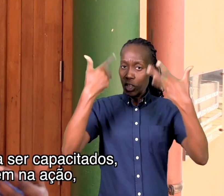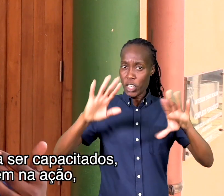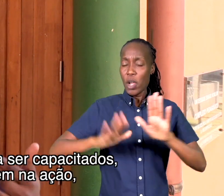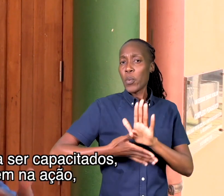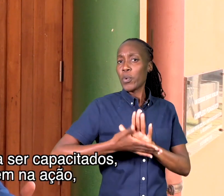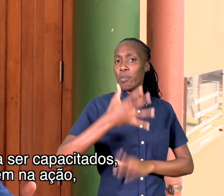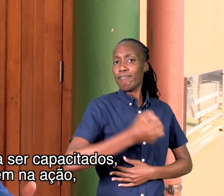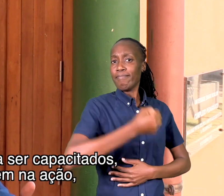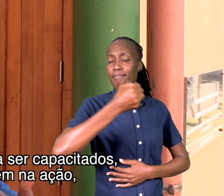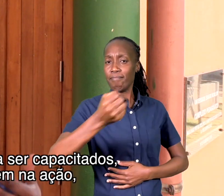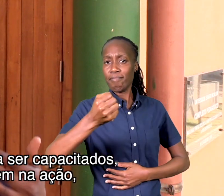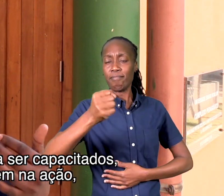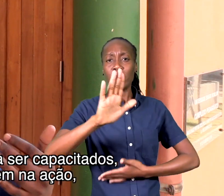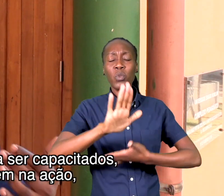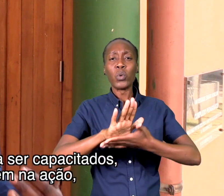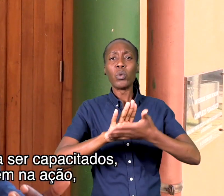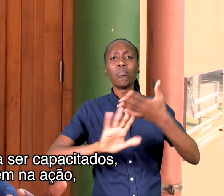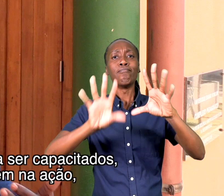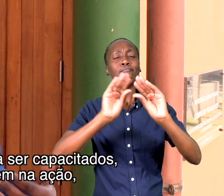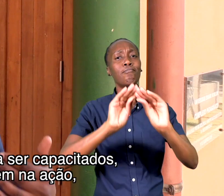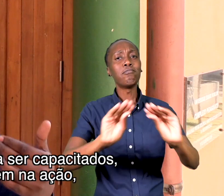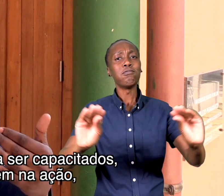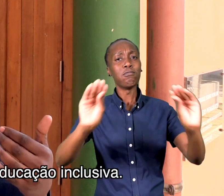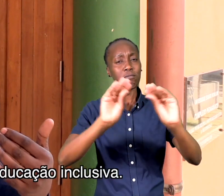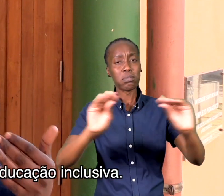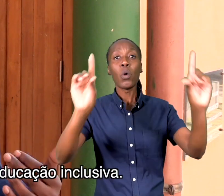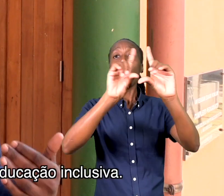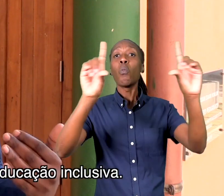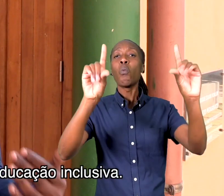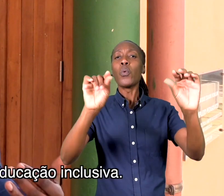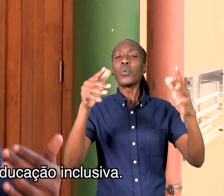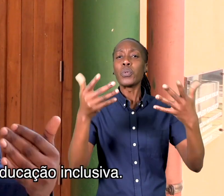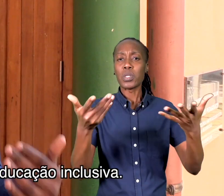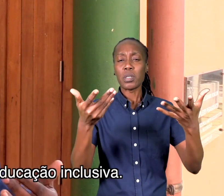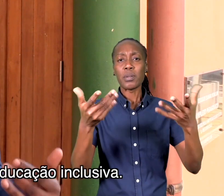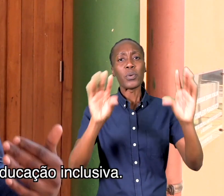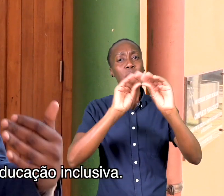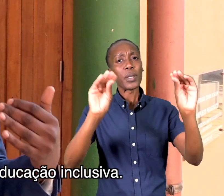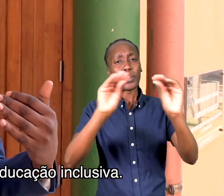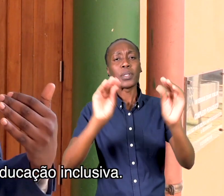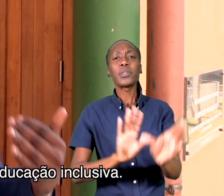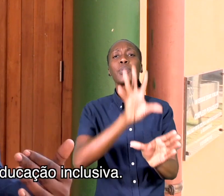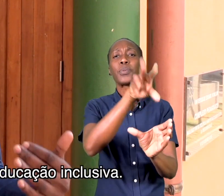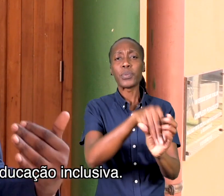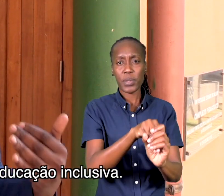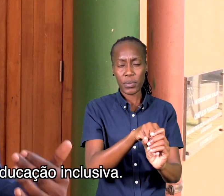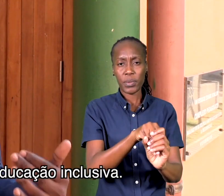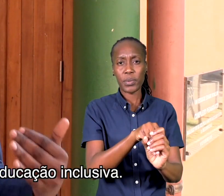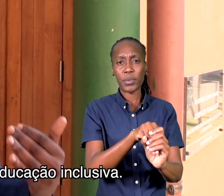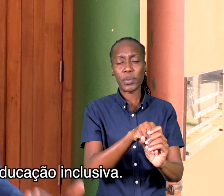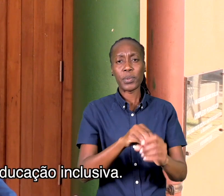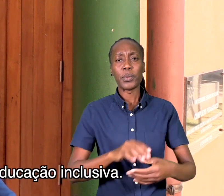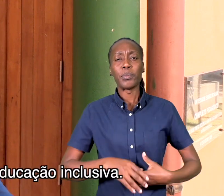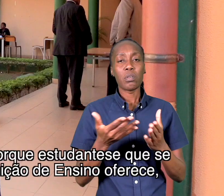capacitados, formados para refletir na ação com relação aos aspectos da